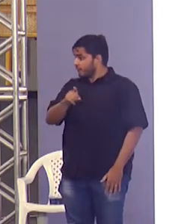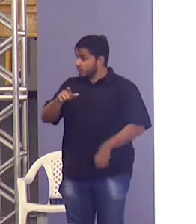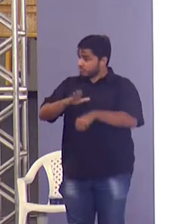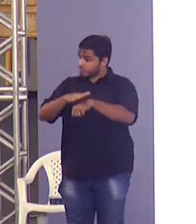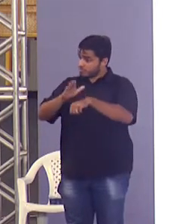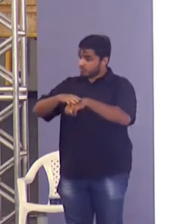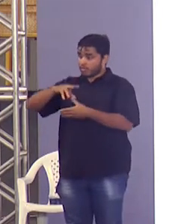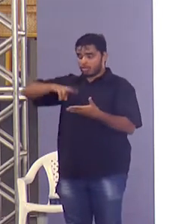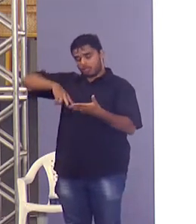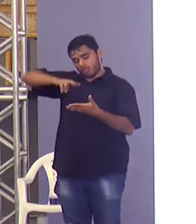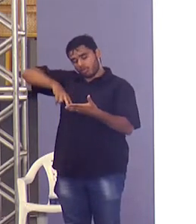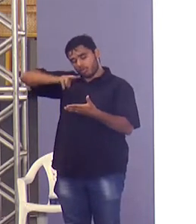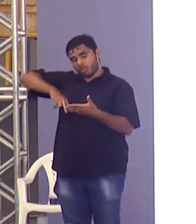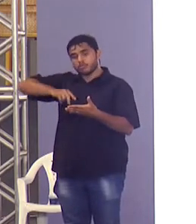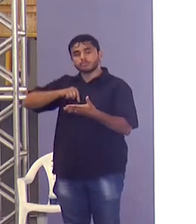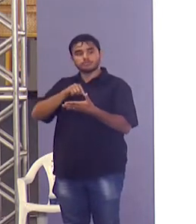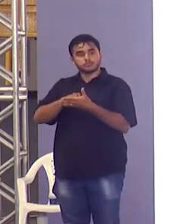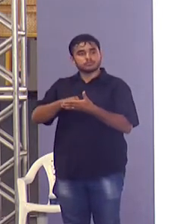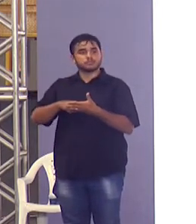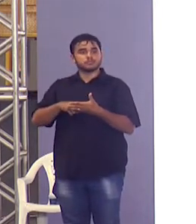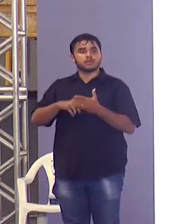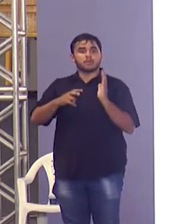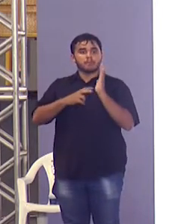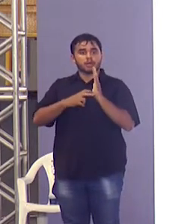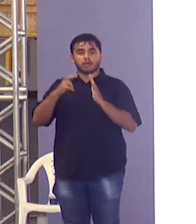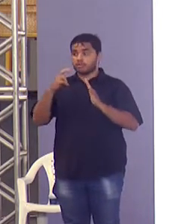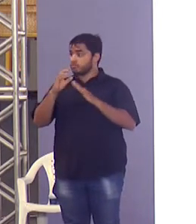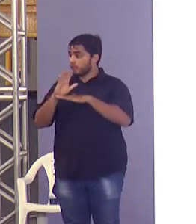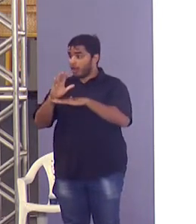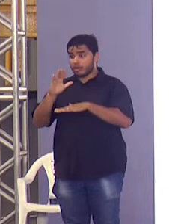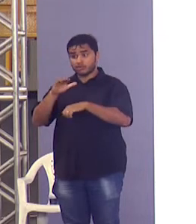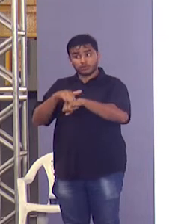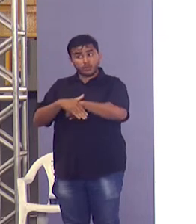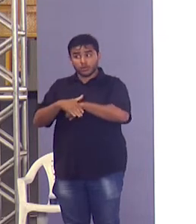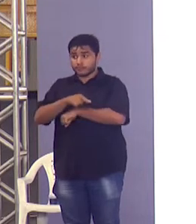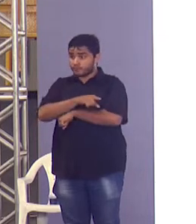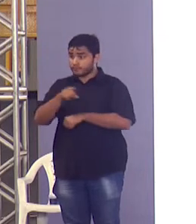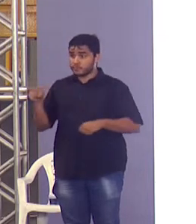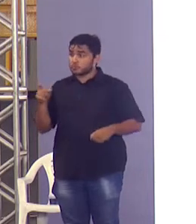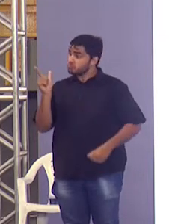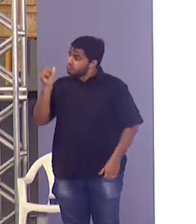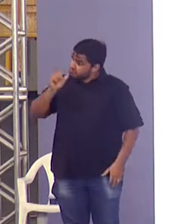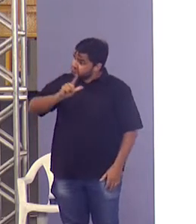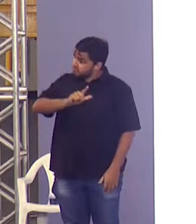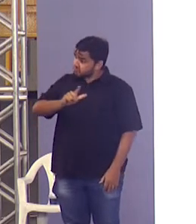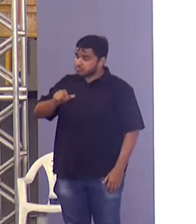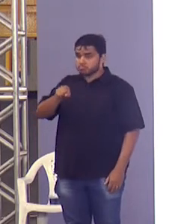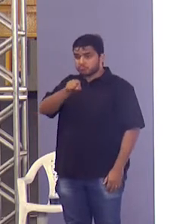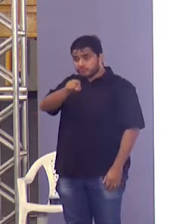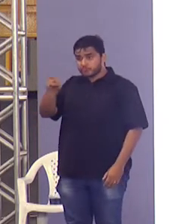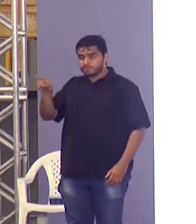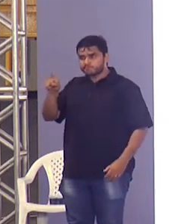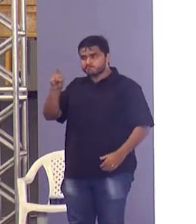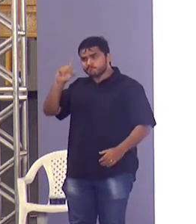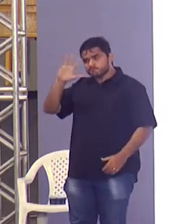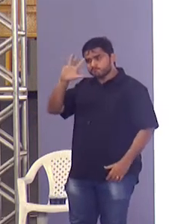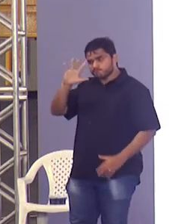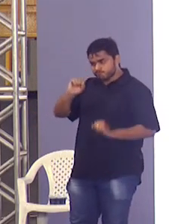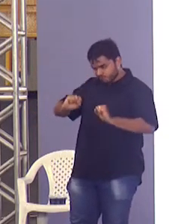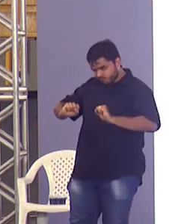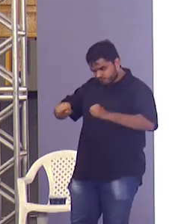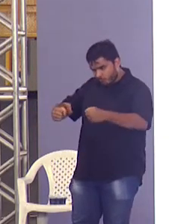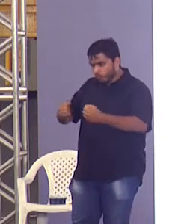vocês em casa, estudando de manhã, de tarde e de noite, porque só vai conseguir vencer aquele que